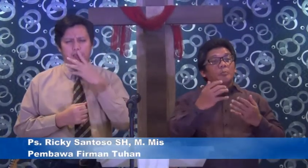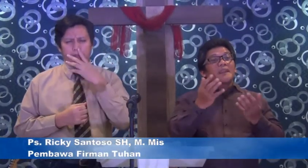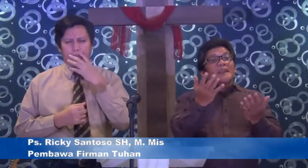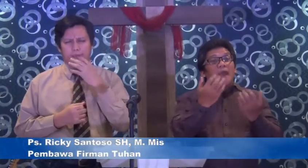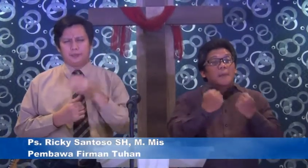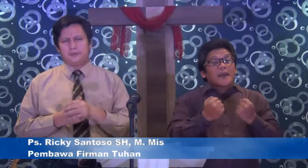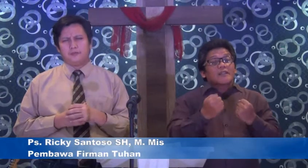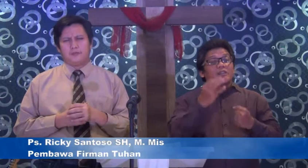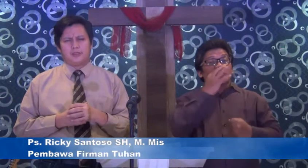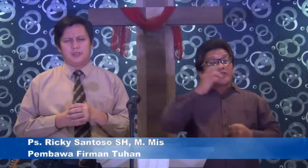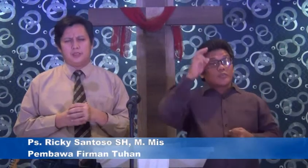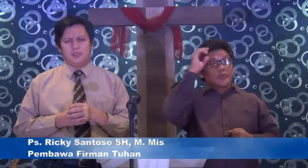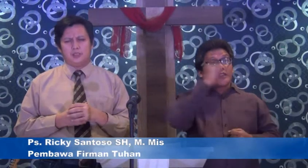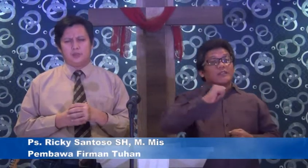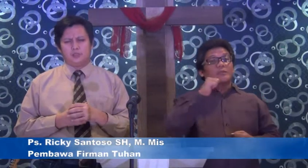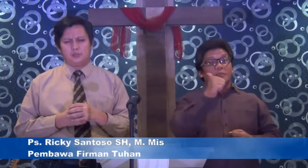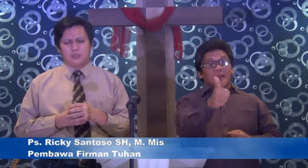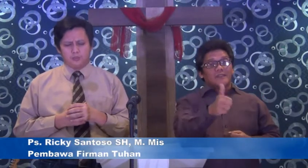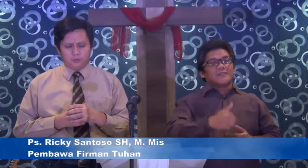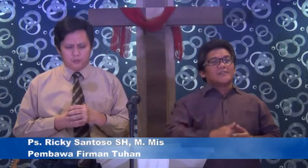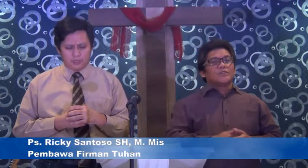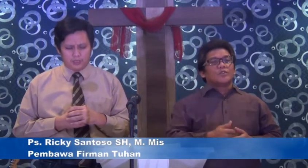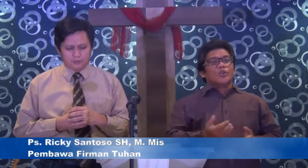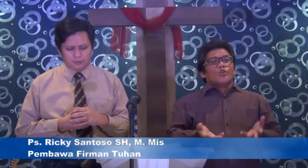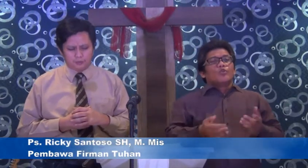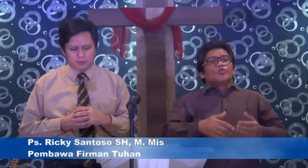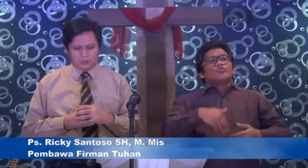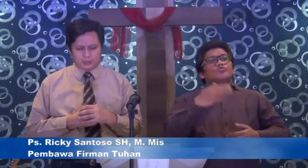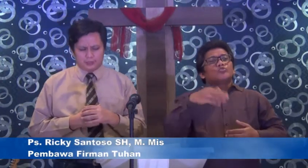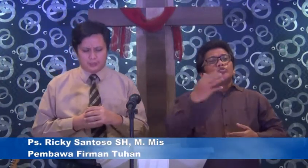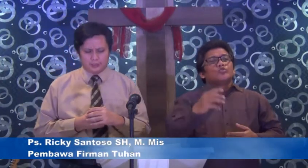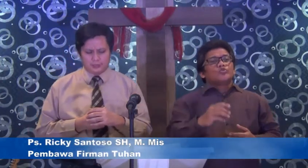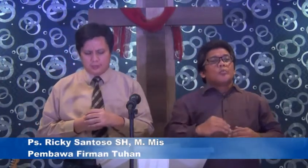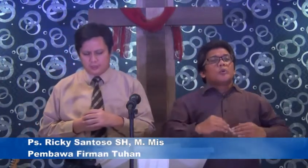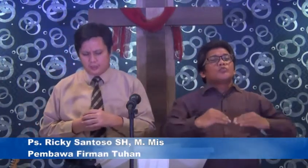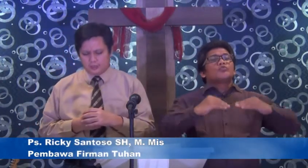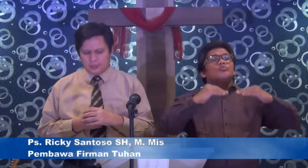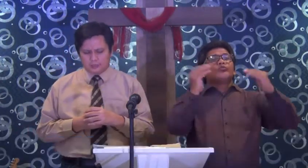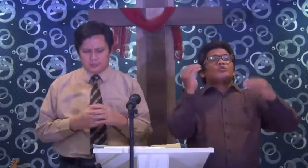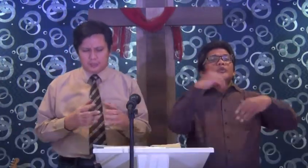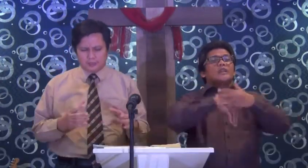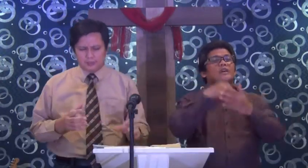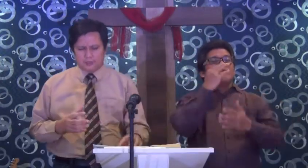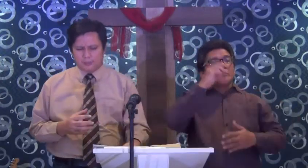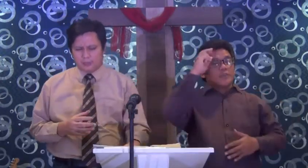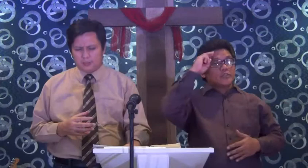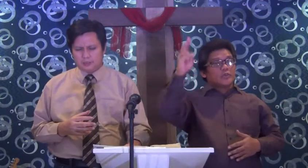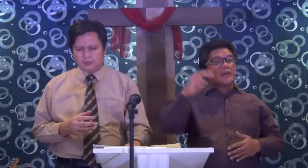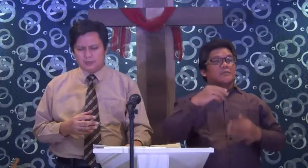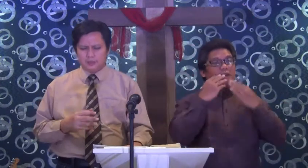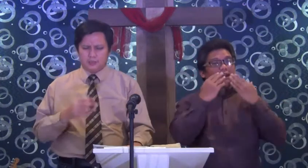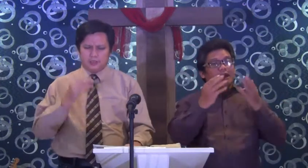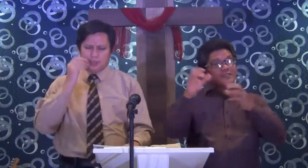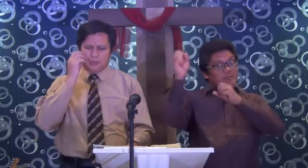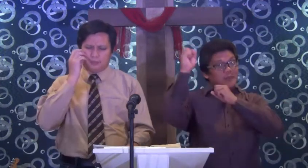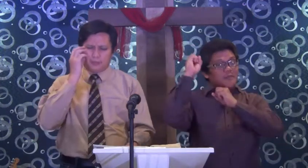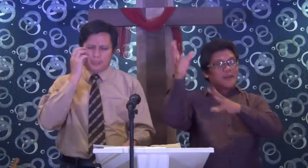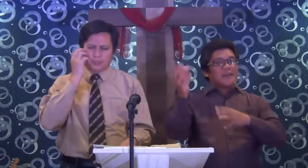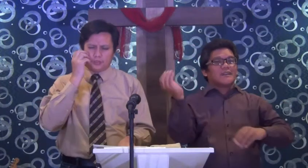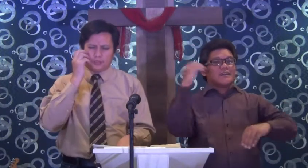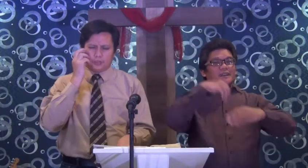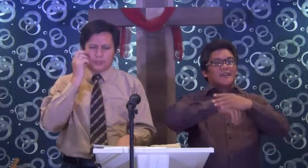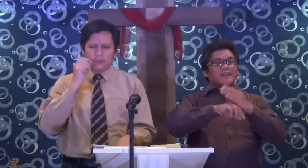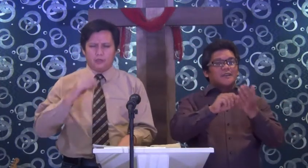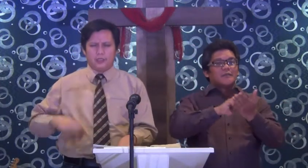Tuhan yang terbaik dan boleh terus bertumbuh di dalam firman Tuhan. Terima kasih Bapa, dalam